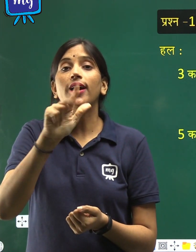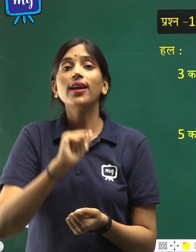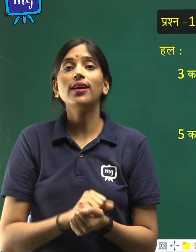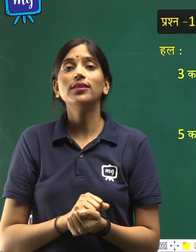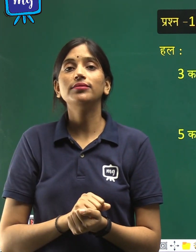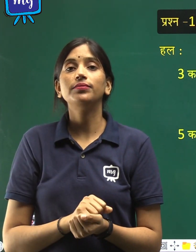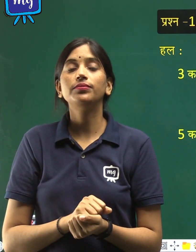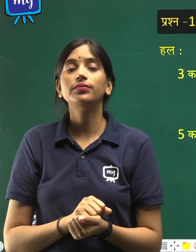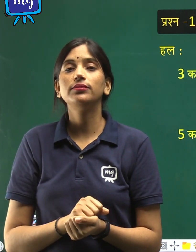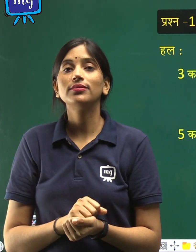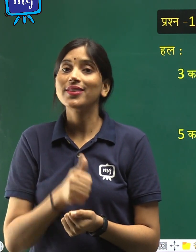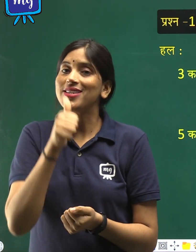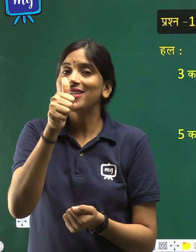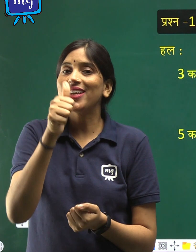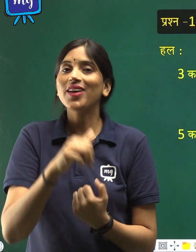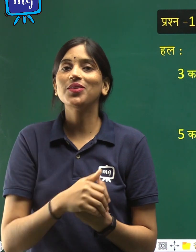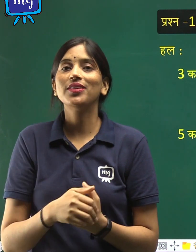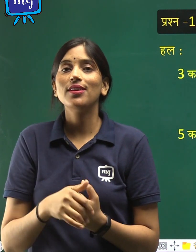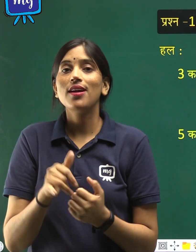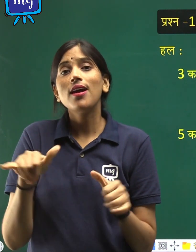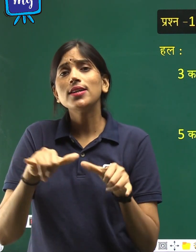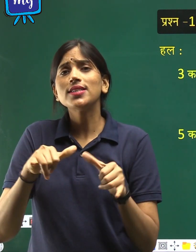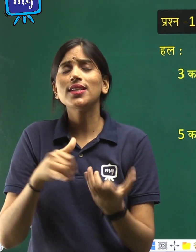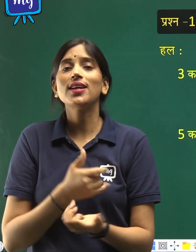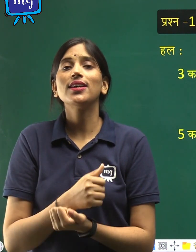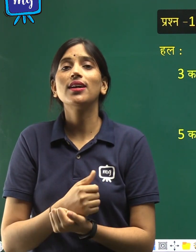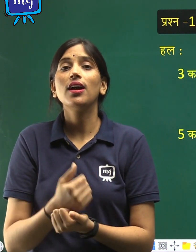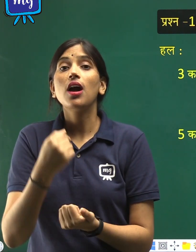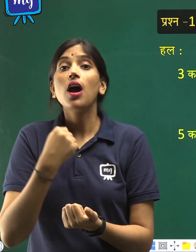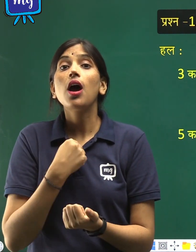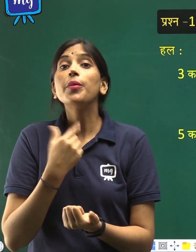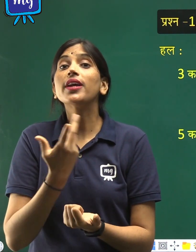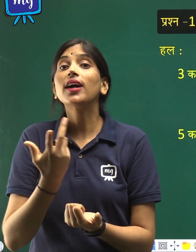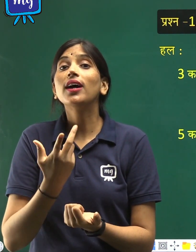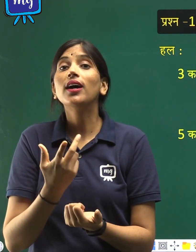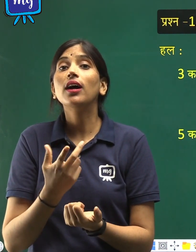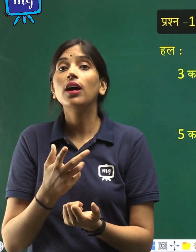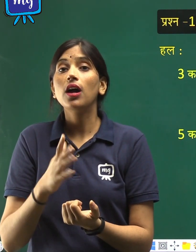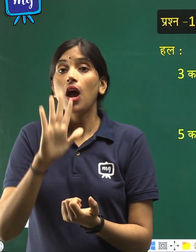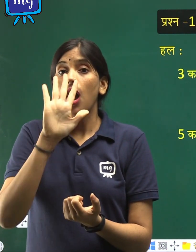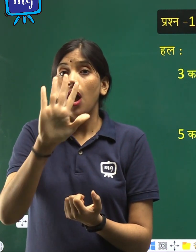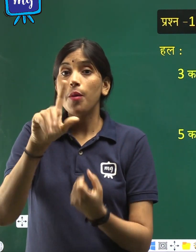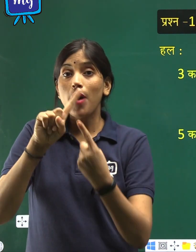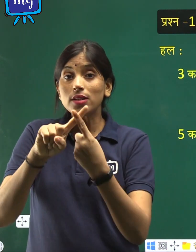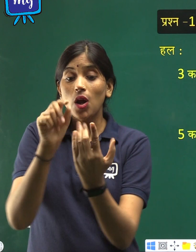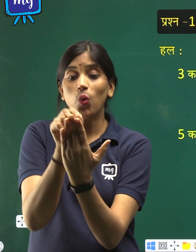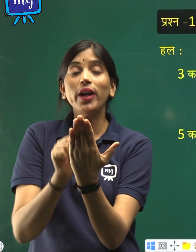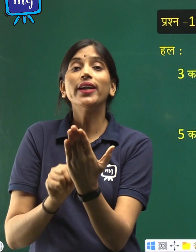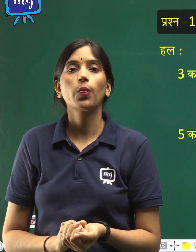18। ठीक है। इसी तरह से हमें क्या करना है? 5 का गुणन लिखना